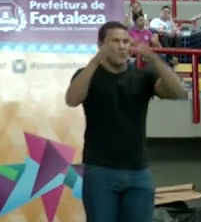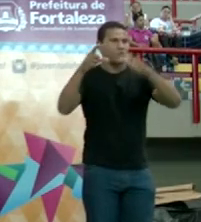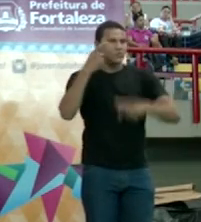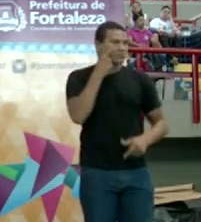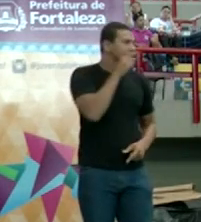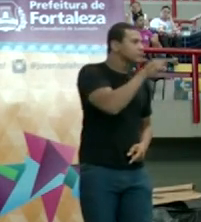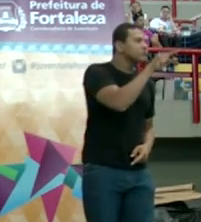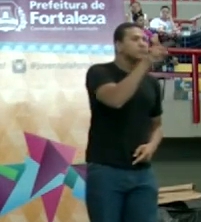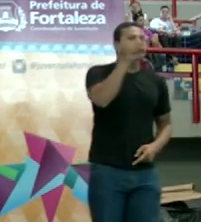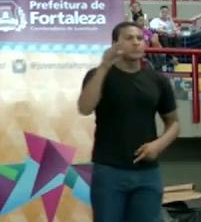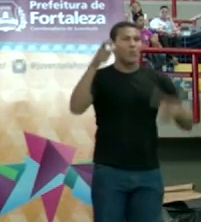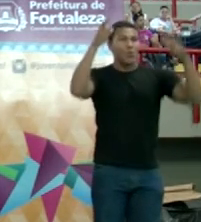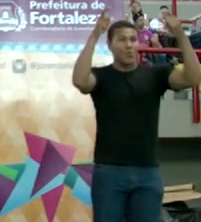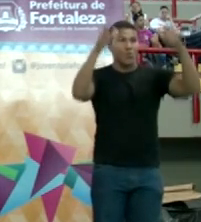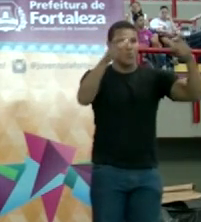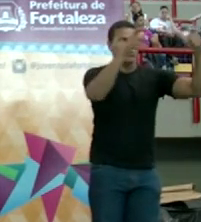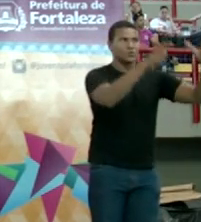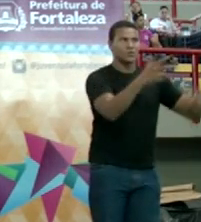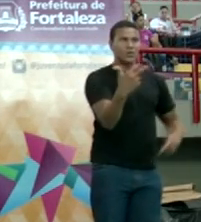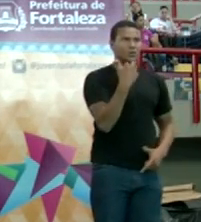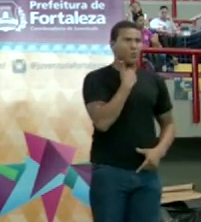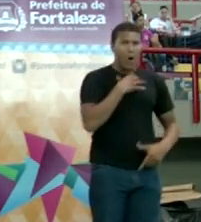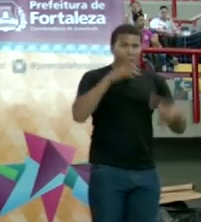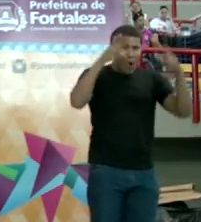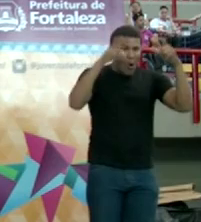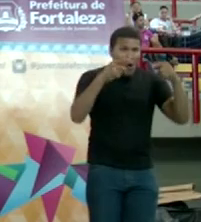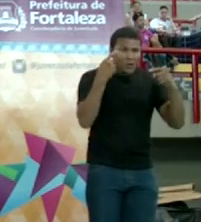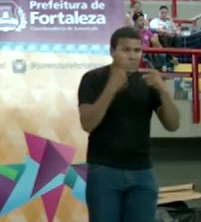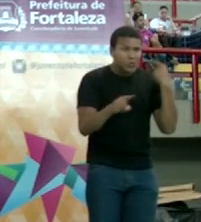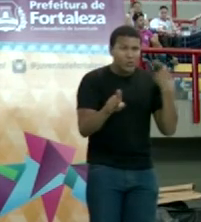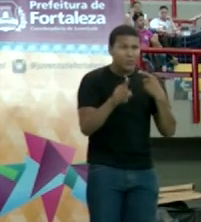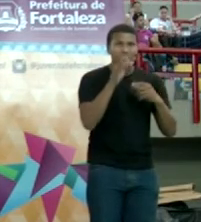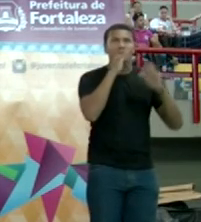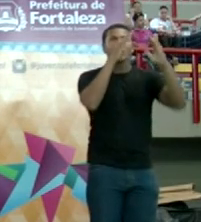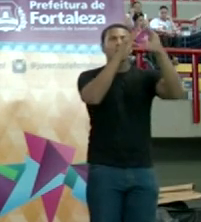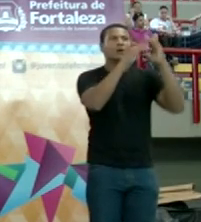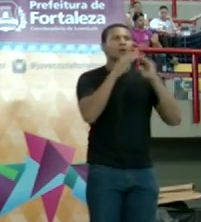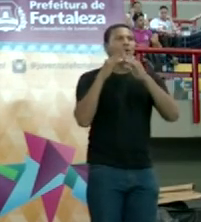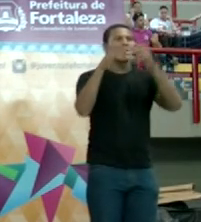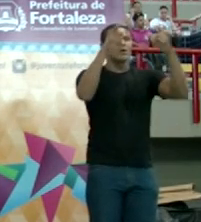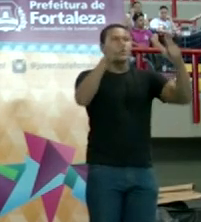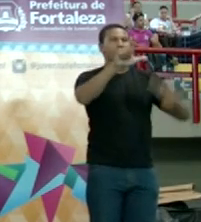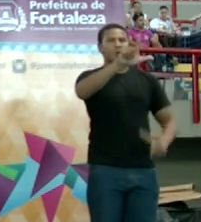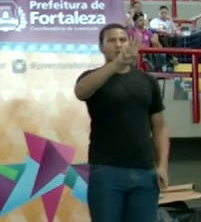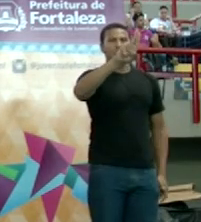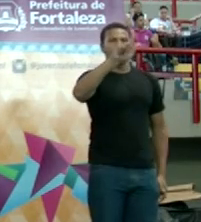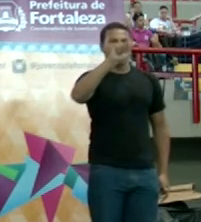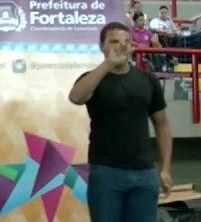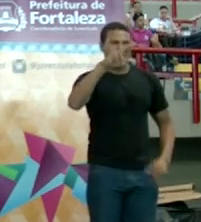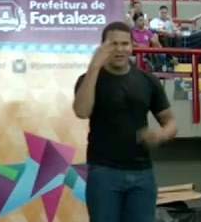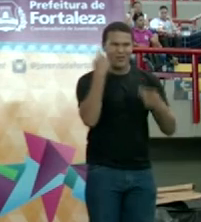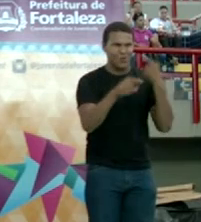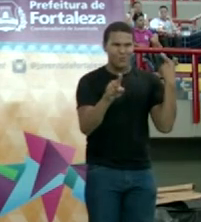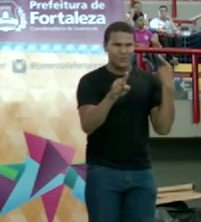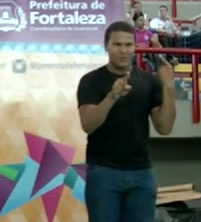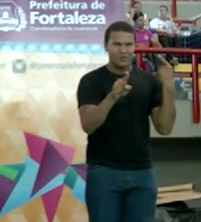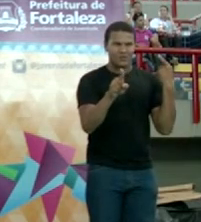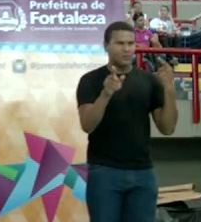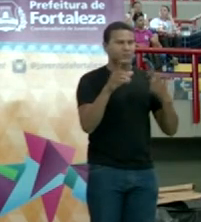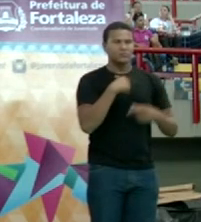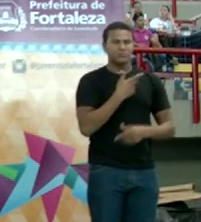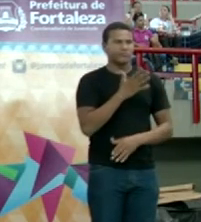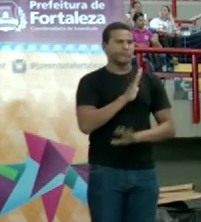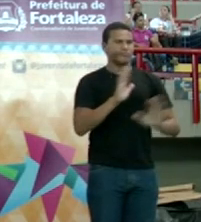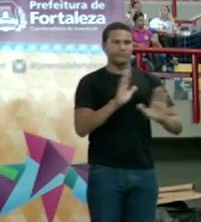eu não posso usar sem ter essa ideia de lugar. Então quando eu digo que um conector, o onde é